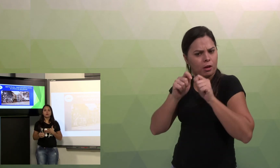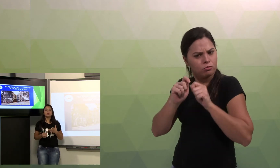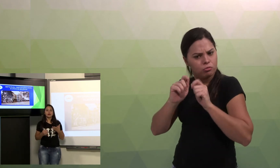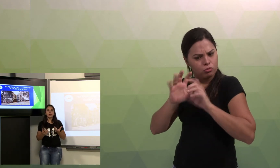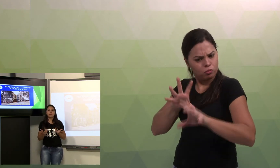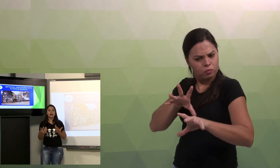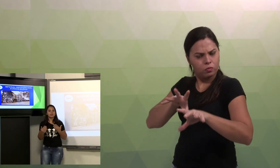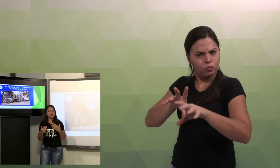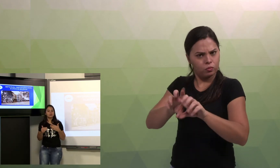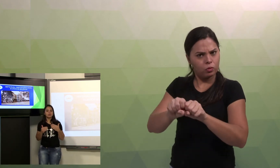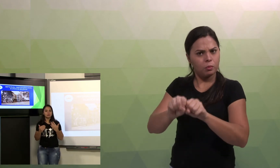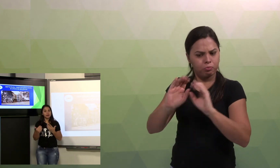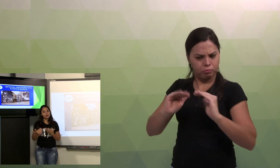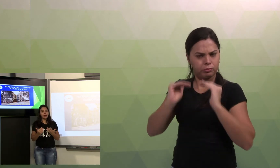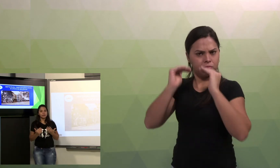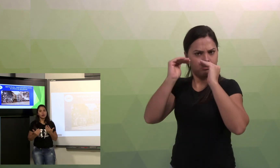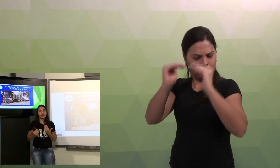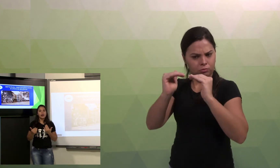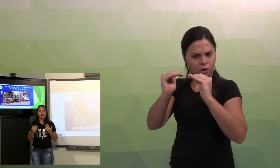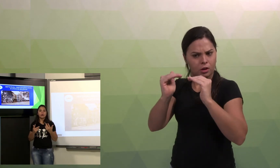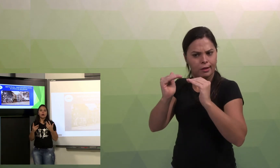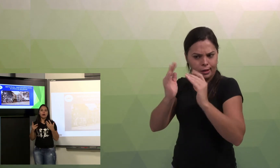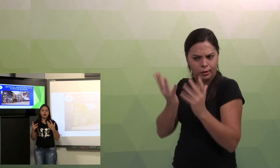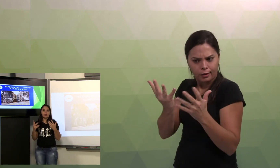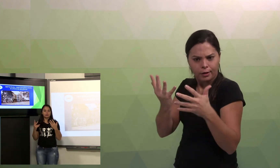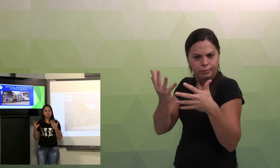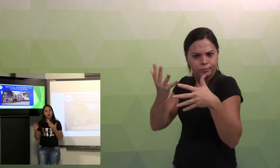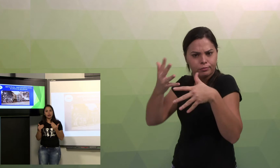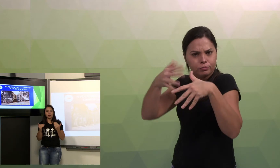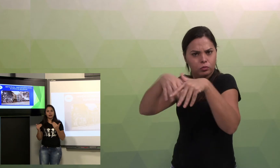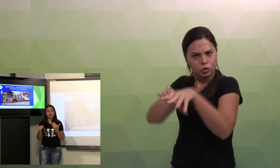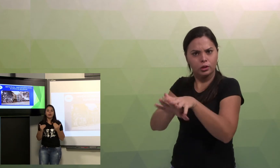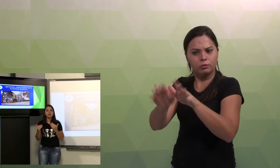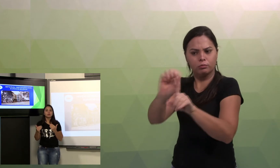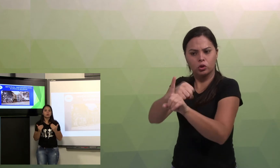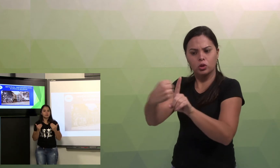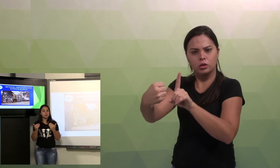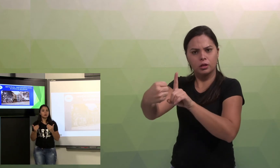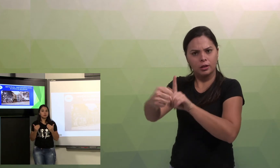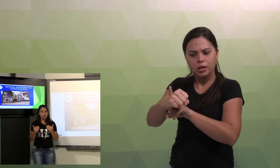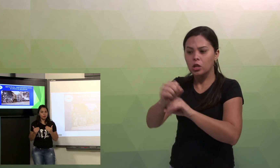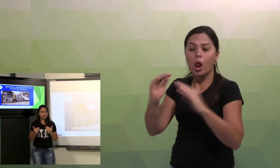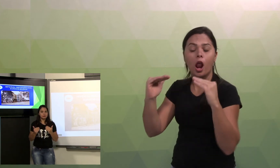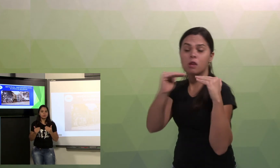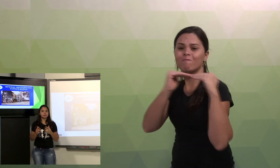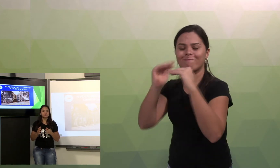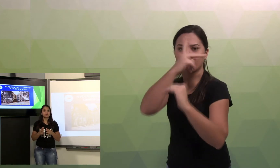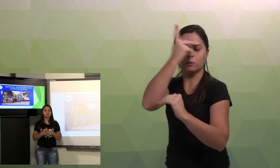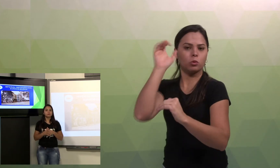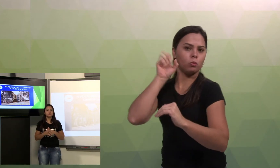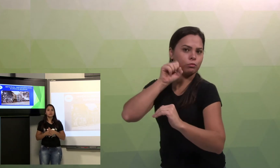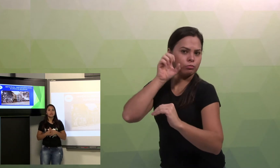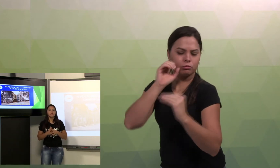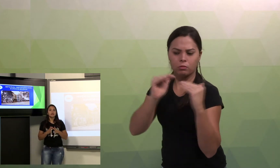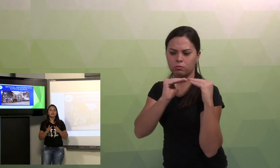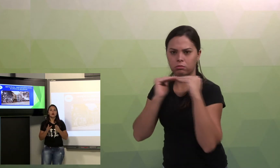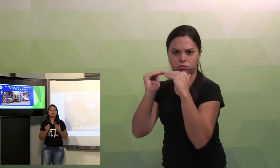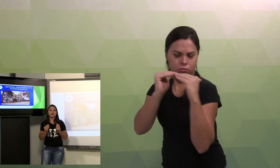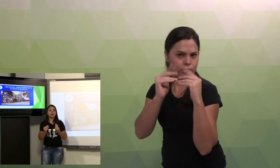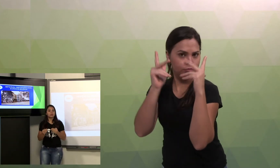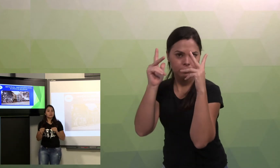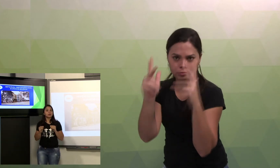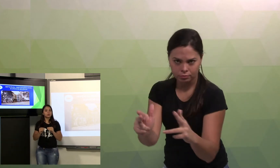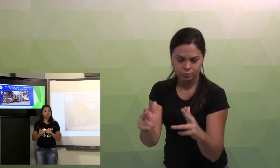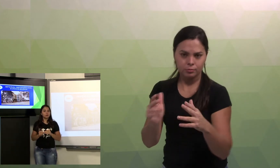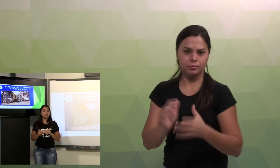suas profissões e eram engajados na sociedade. Tinham a equivalência com as pessoas ouvintes. Então,